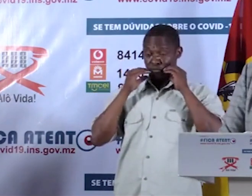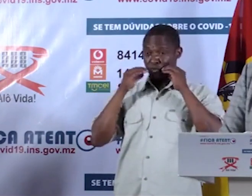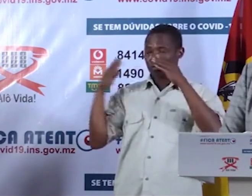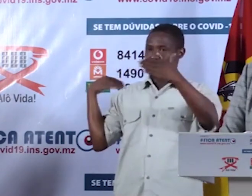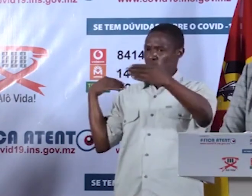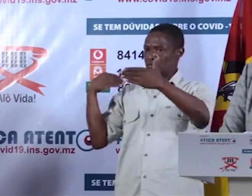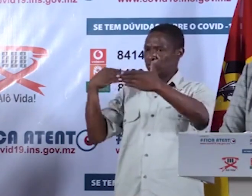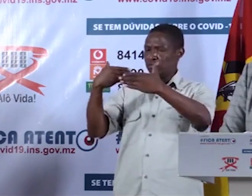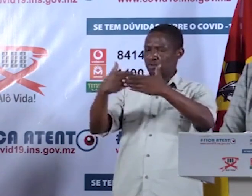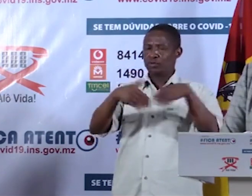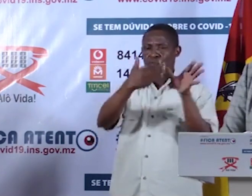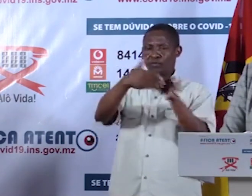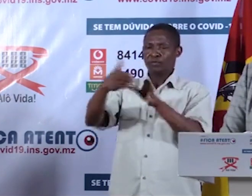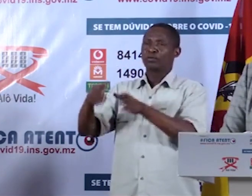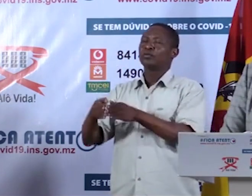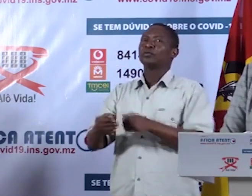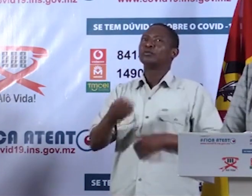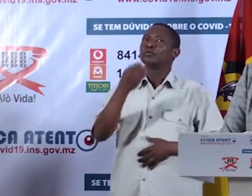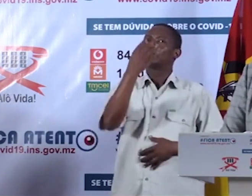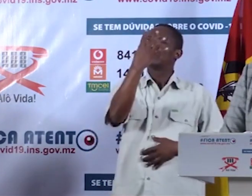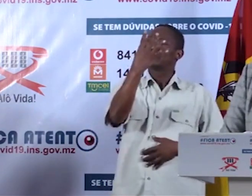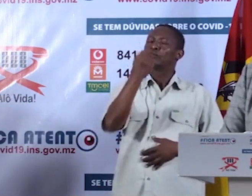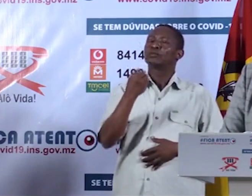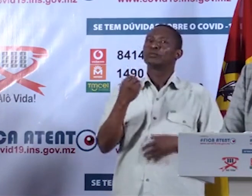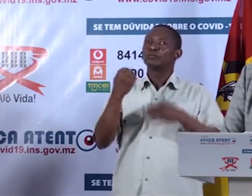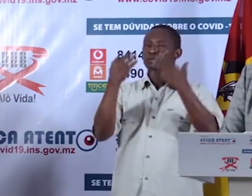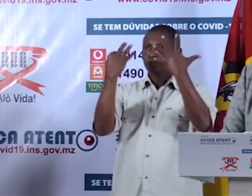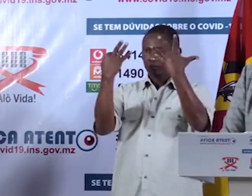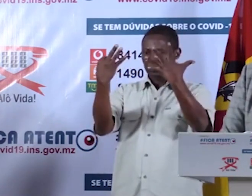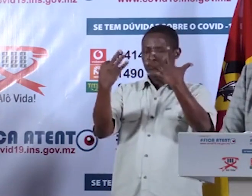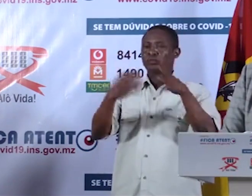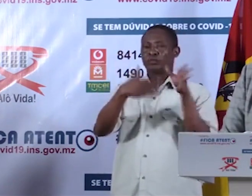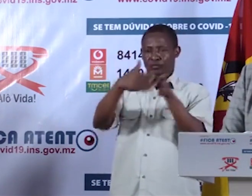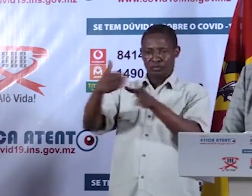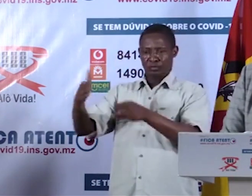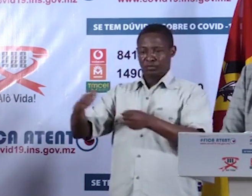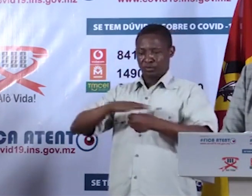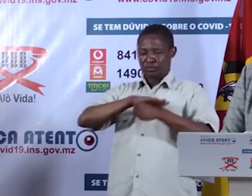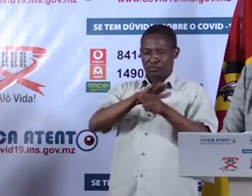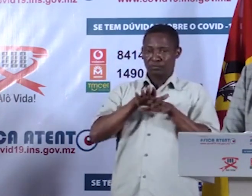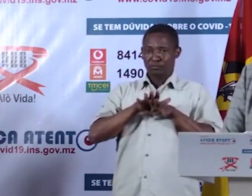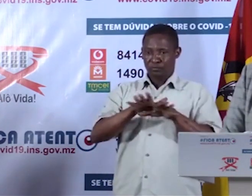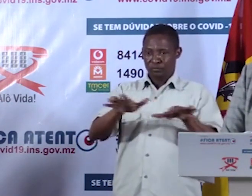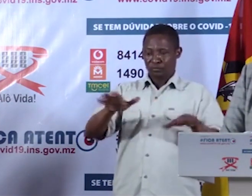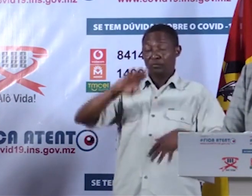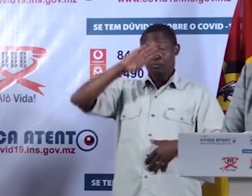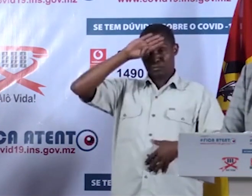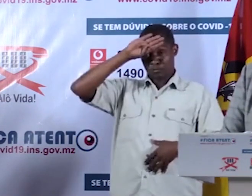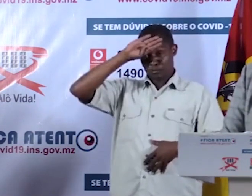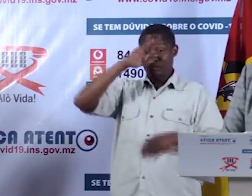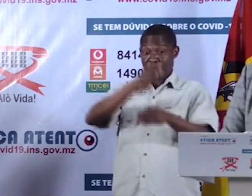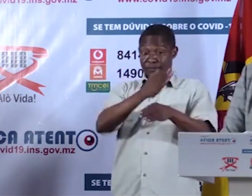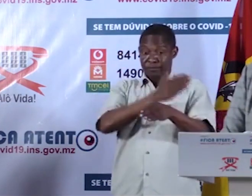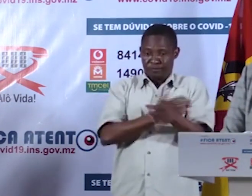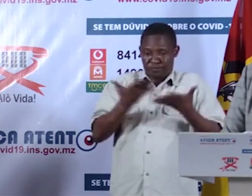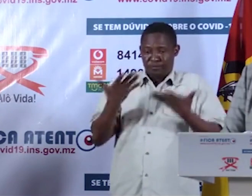um total de 48 pessoas completamente recuperadas da